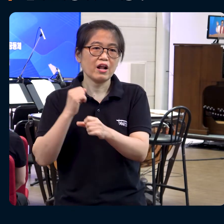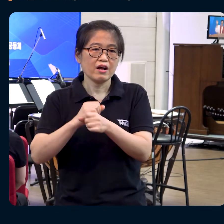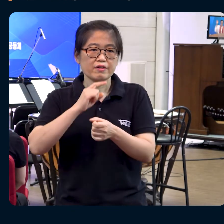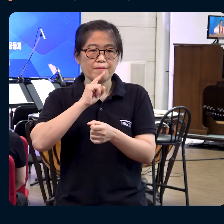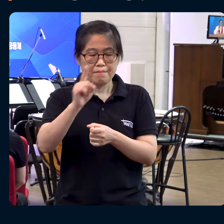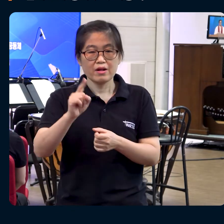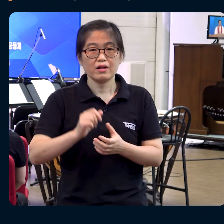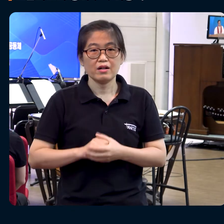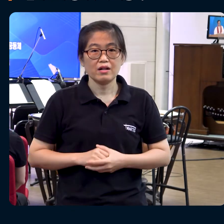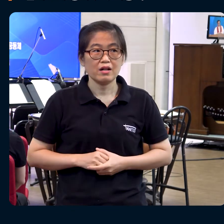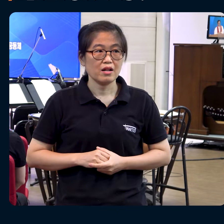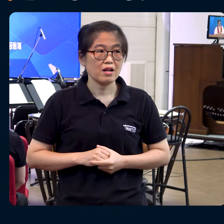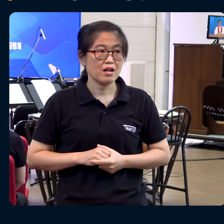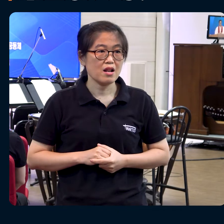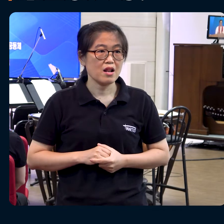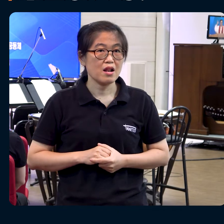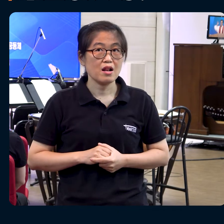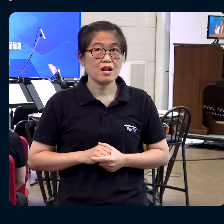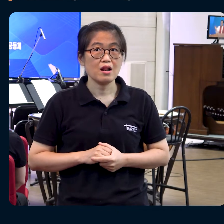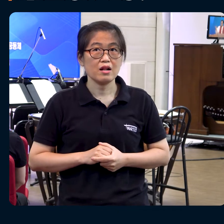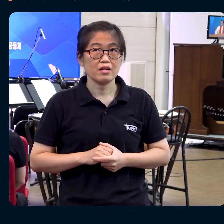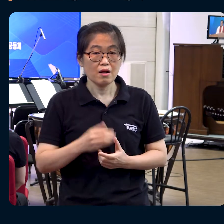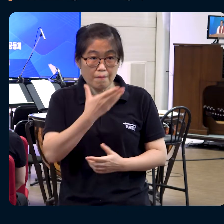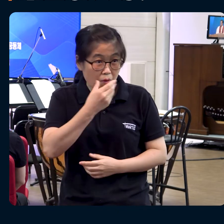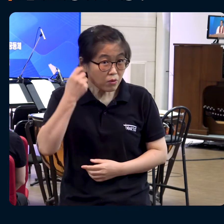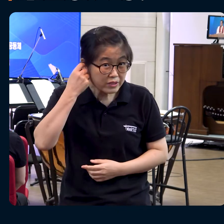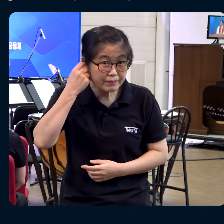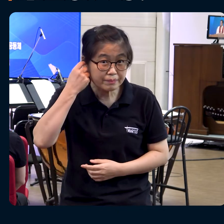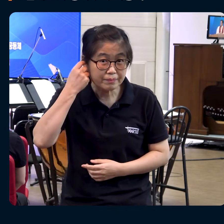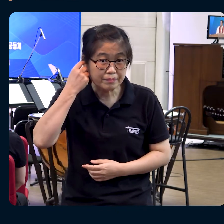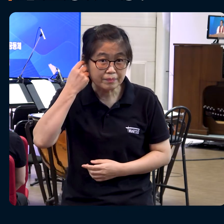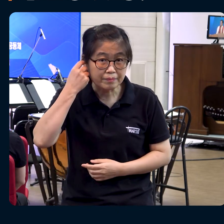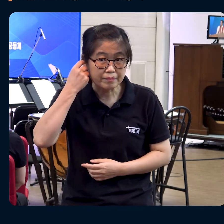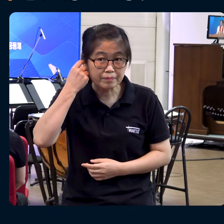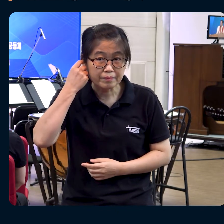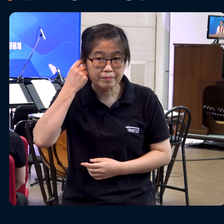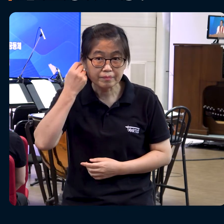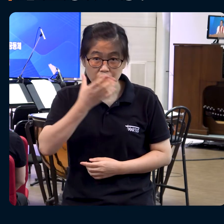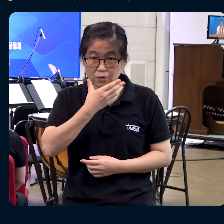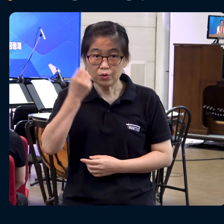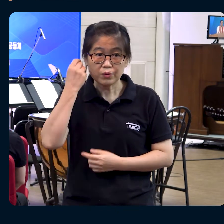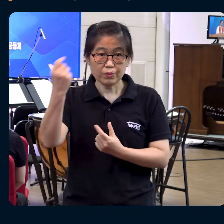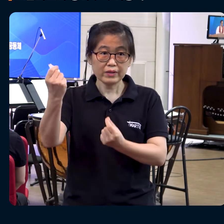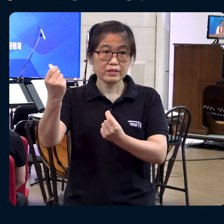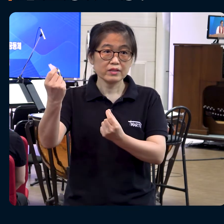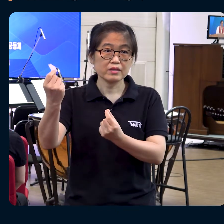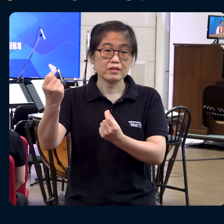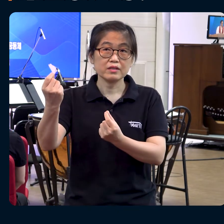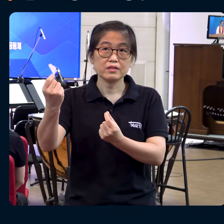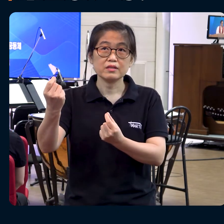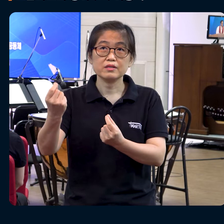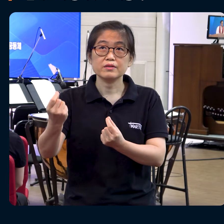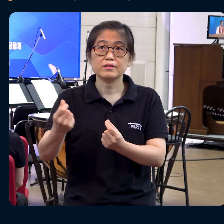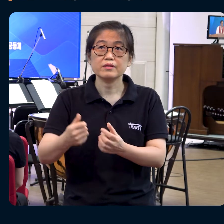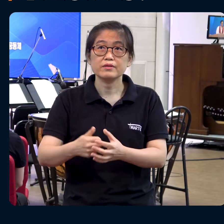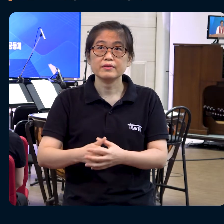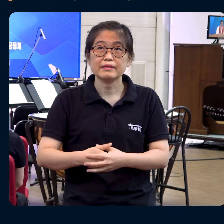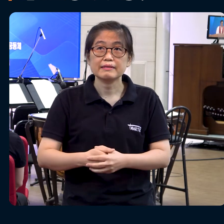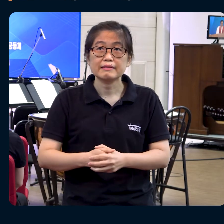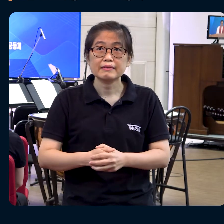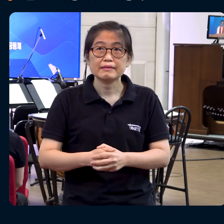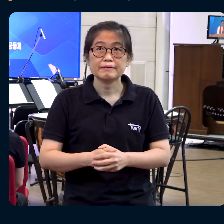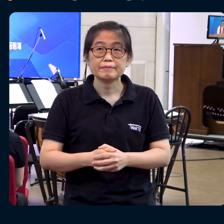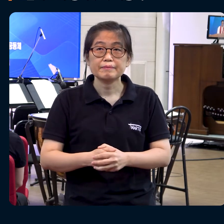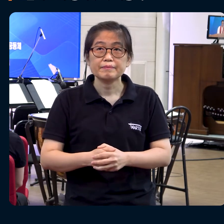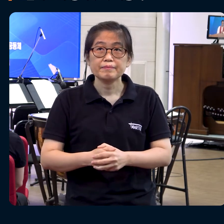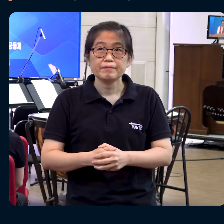은혜의 역사라는 것을 선포하고 있어요. 율법이 아니에요. 이게 복음이라는 것을 그렇게 말하고 있는 거예요. 이게 성경